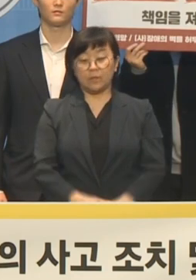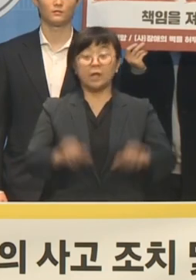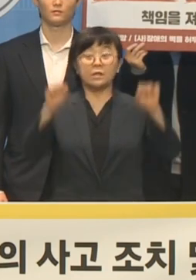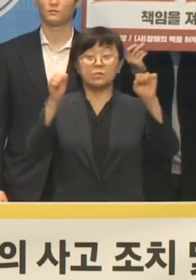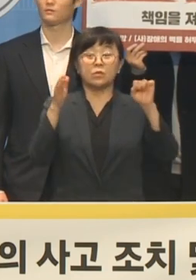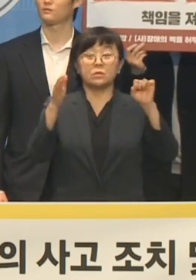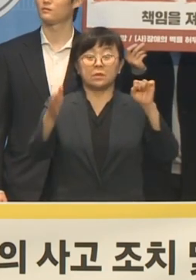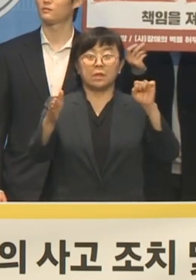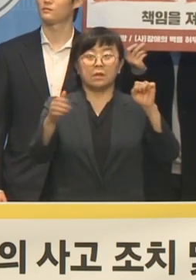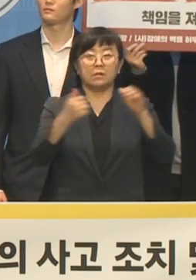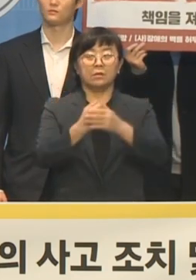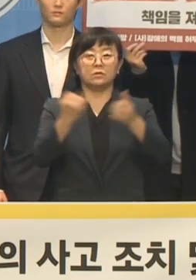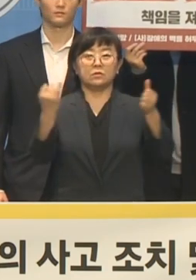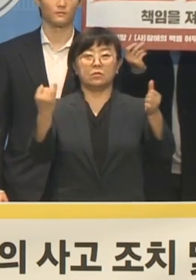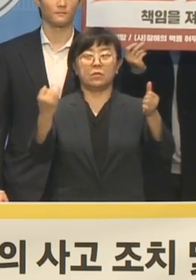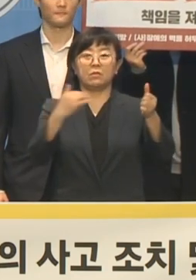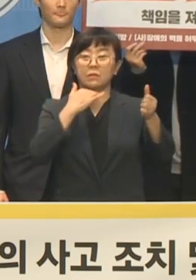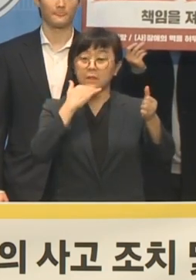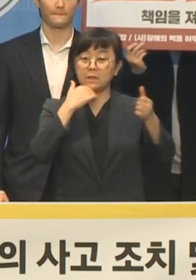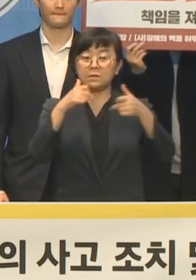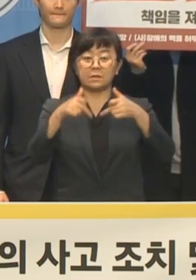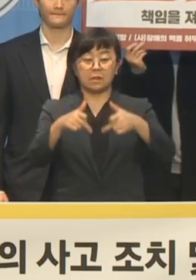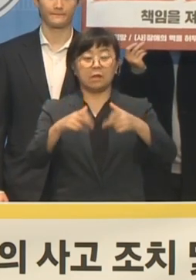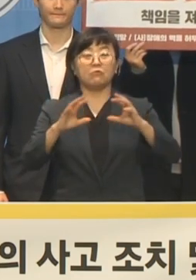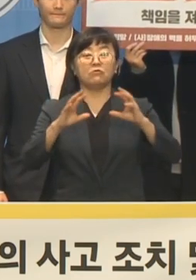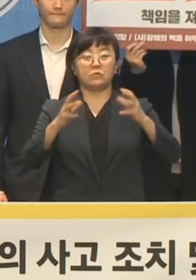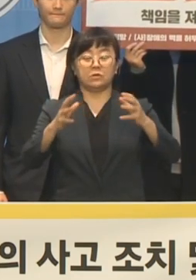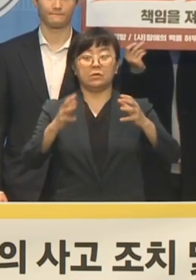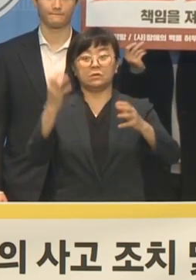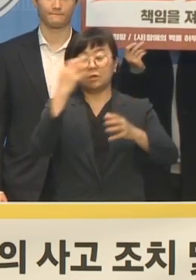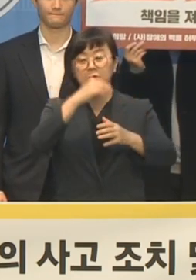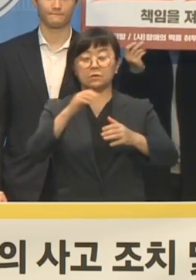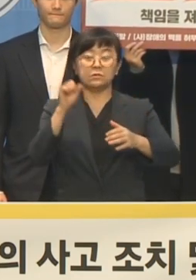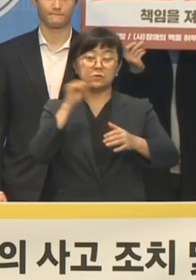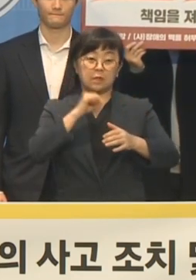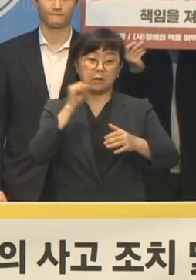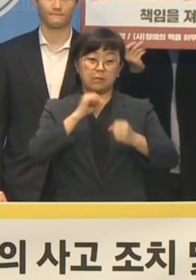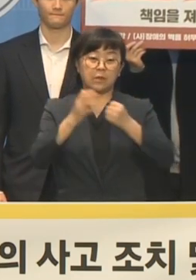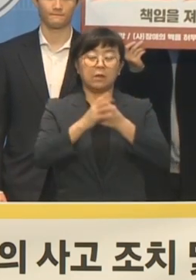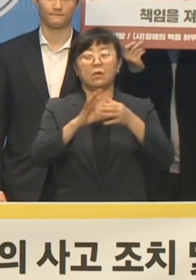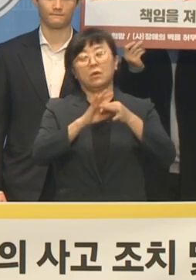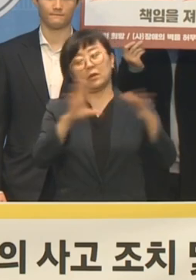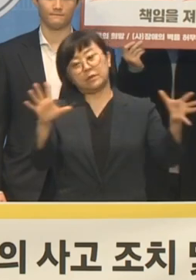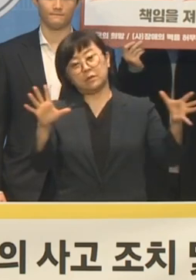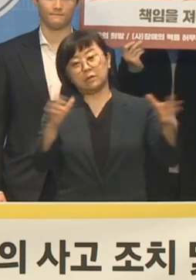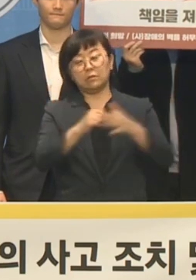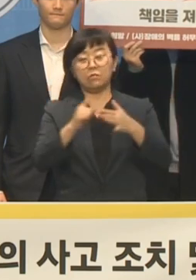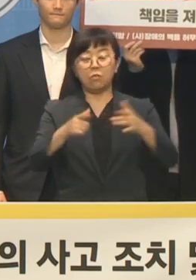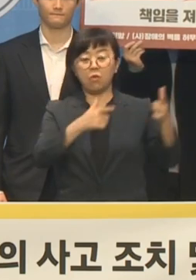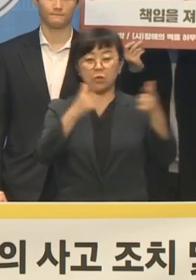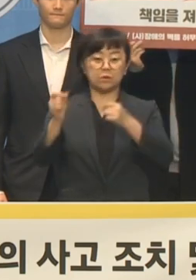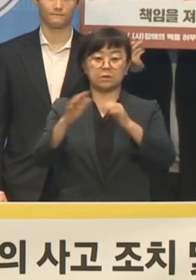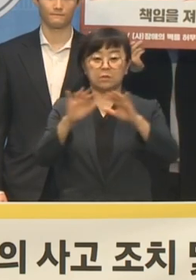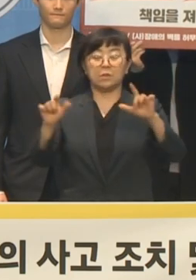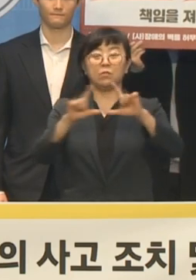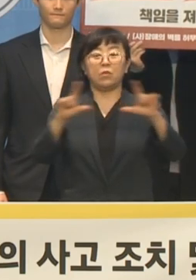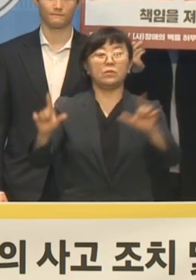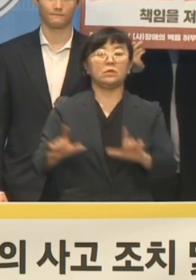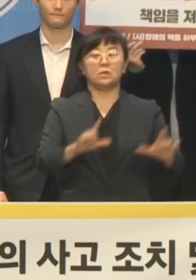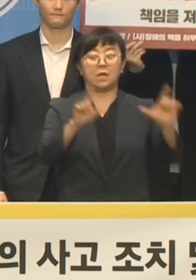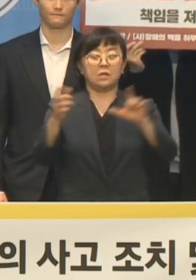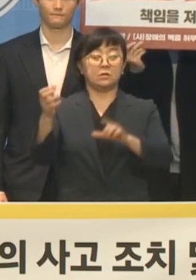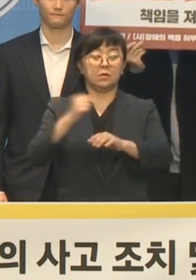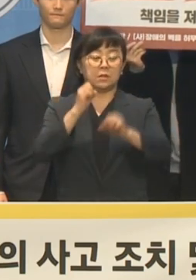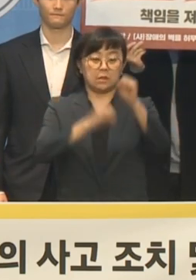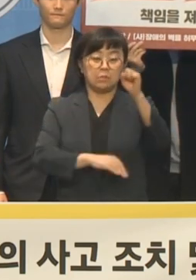스포츠권은 성별, 연령, 장애, 국적, 성적 지향과 관계없이 모든 사람이 보편적으로 누려야 할